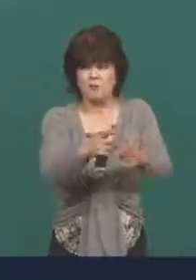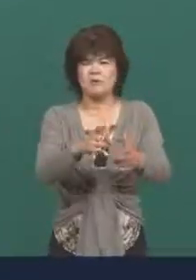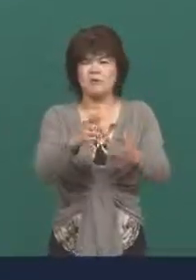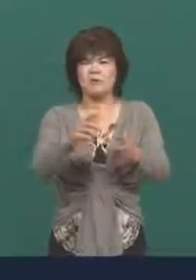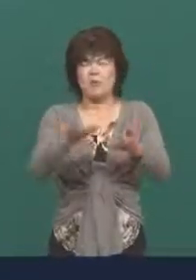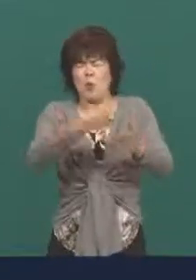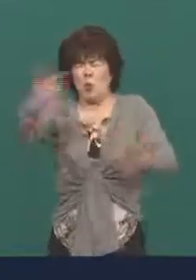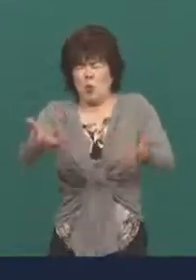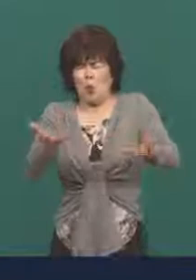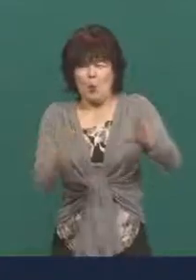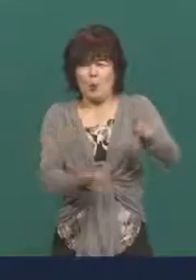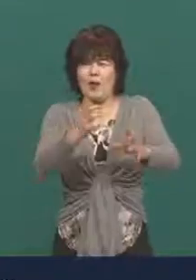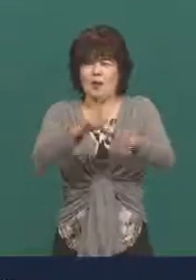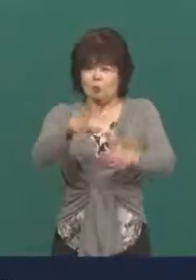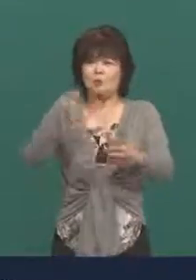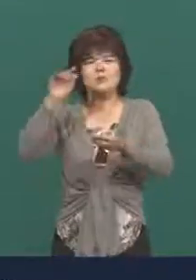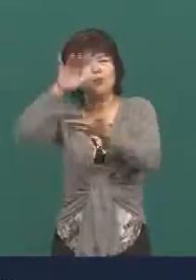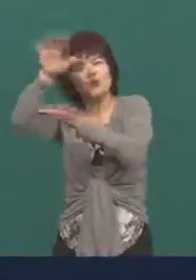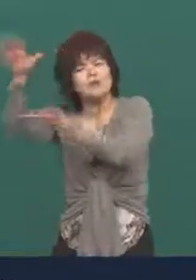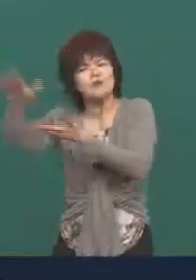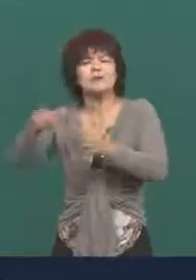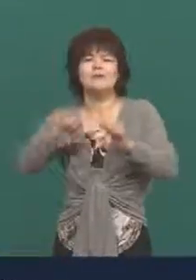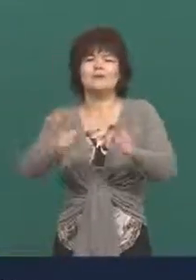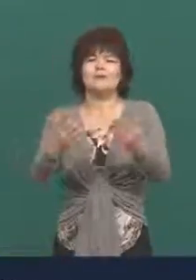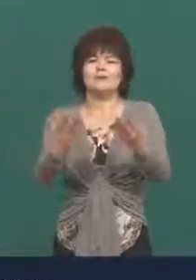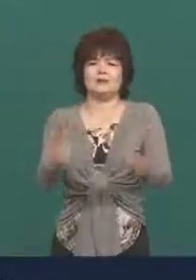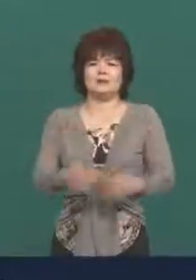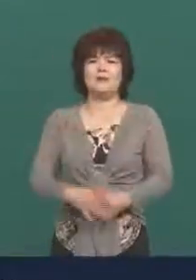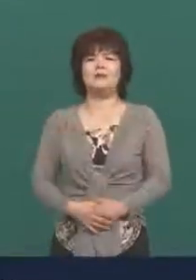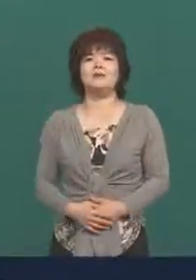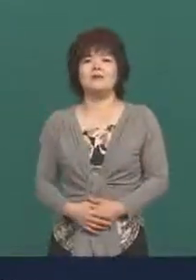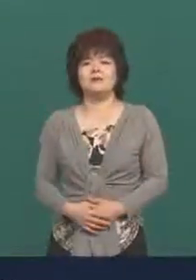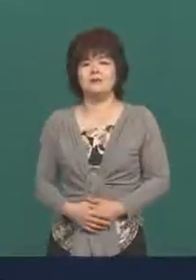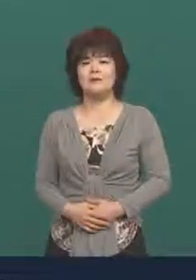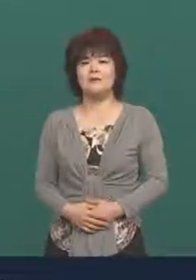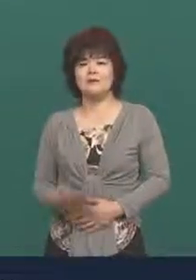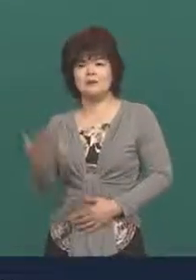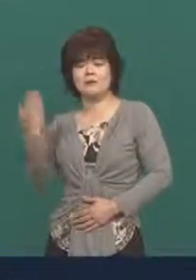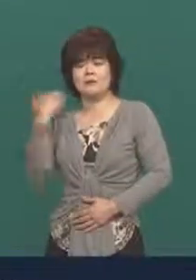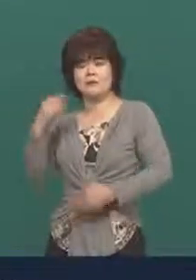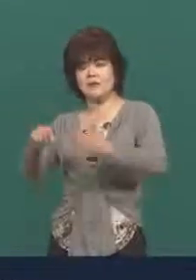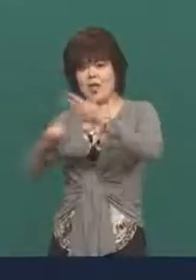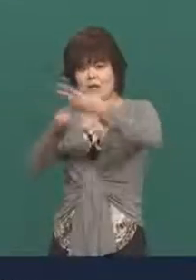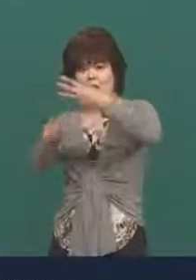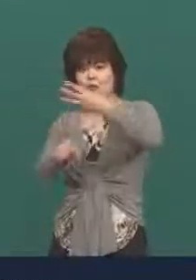を震源とする大規模地震が発生した想定で行われました。